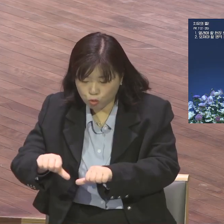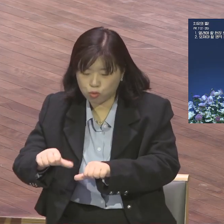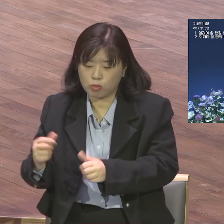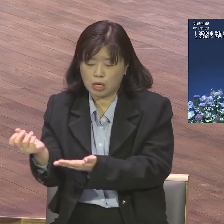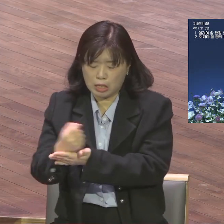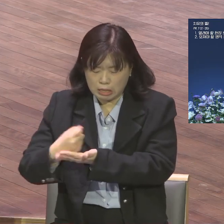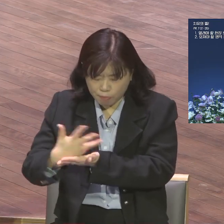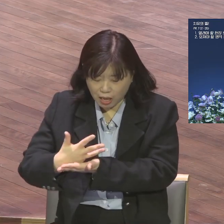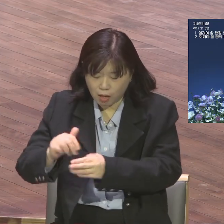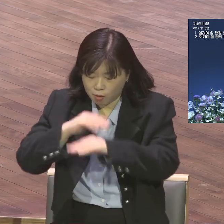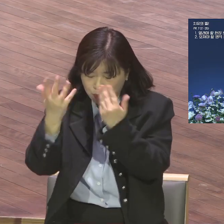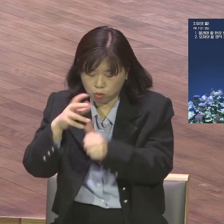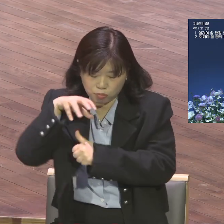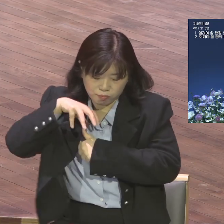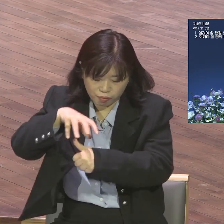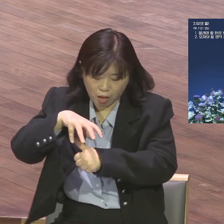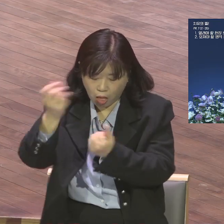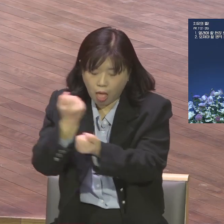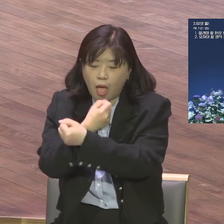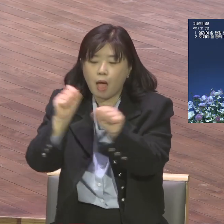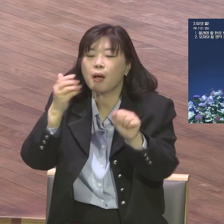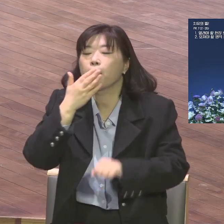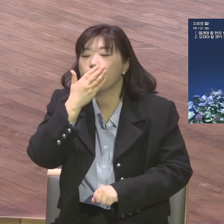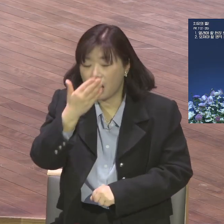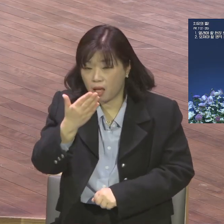사주팔자에서 해방.